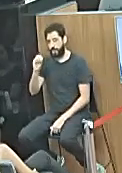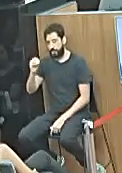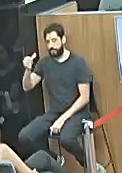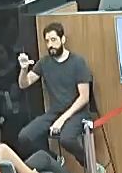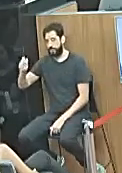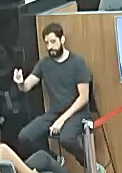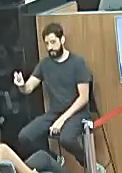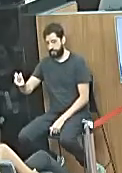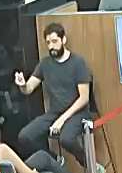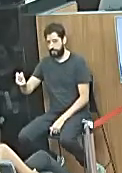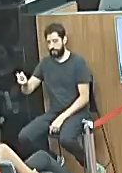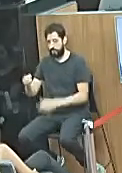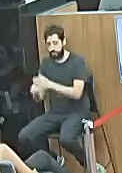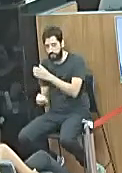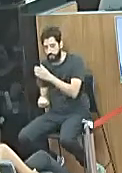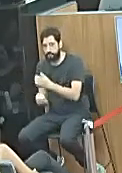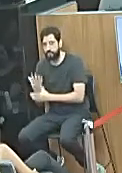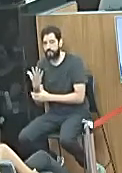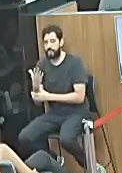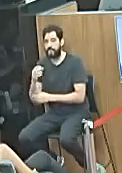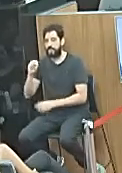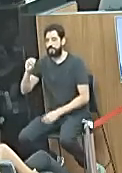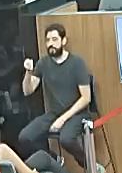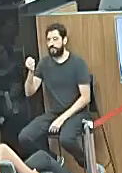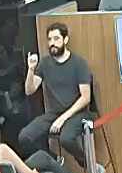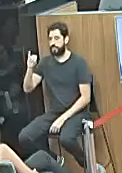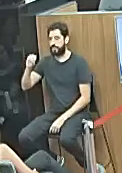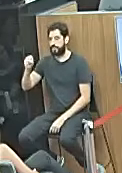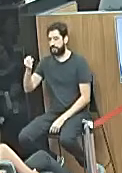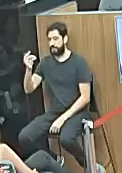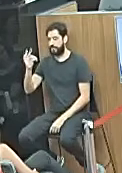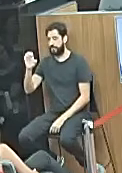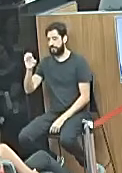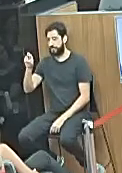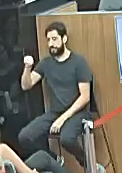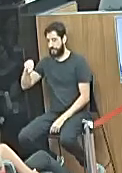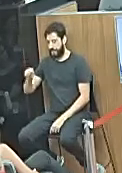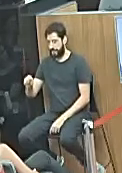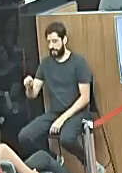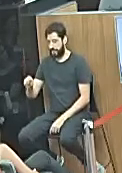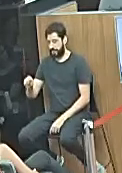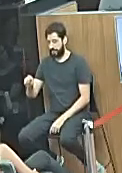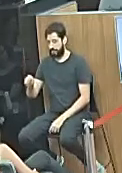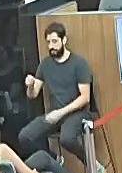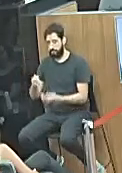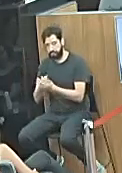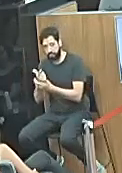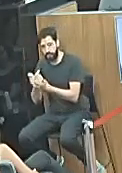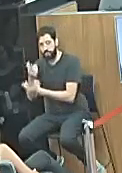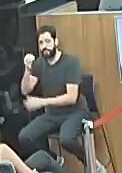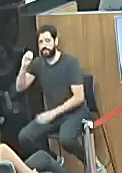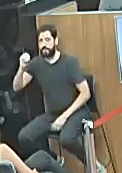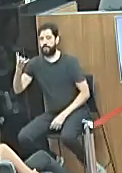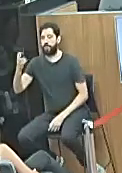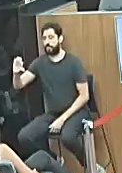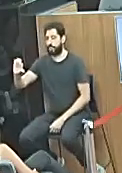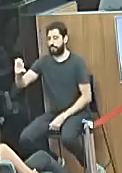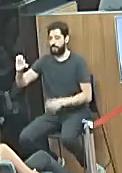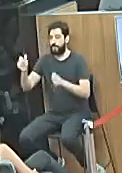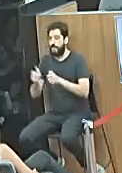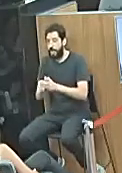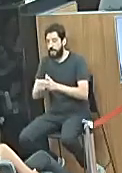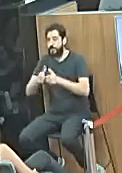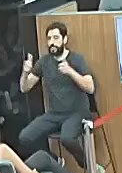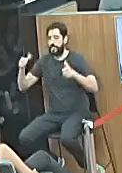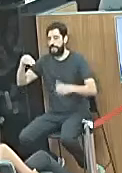implantação de cisternas de consumo do programa 0 49 anthony ar as metas